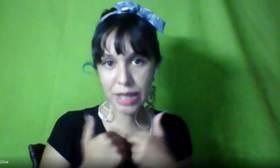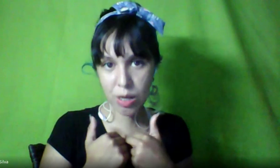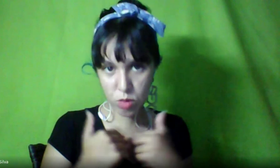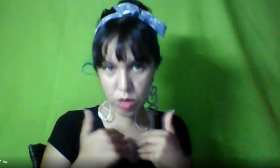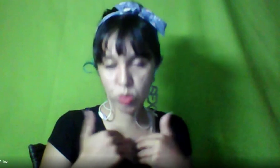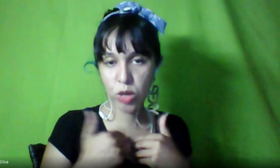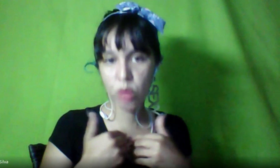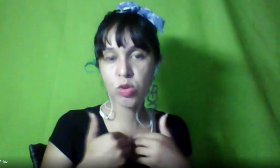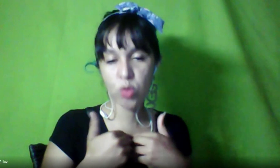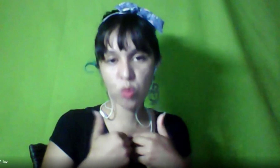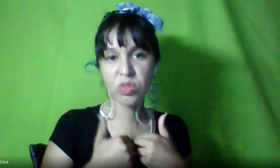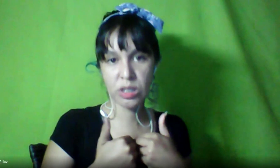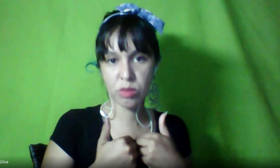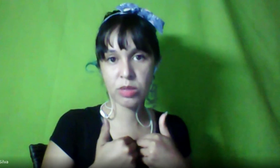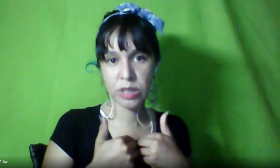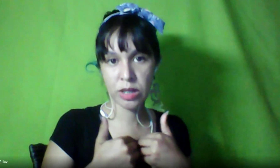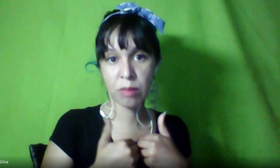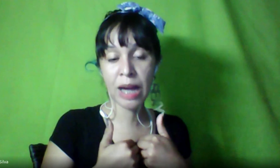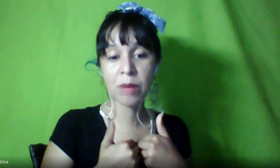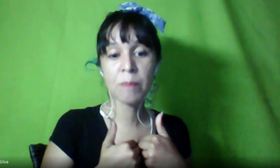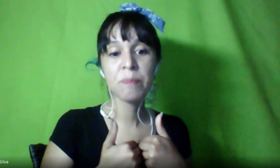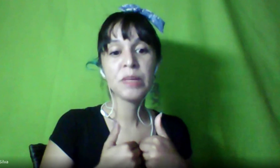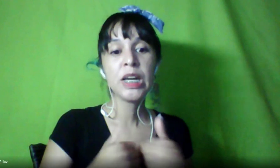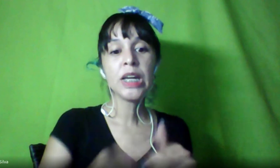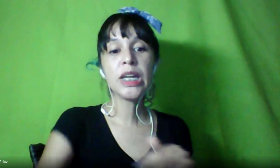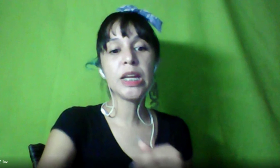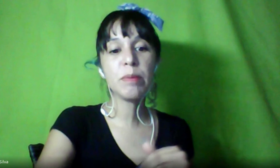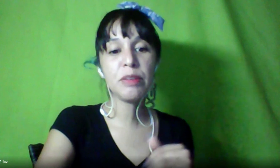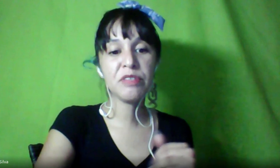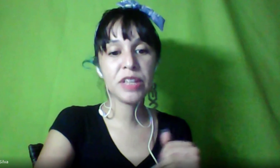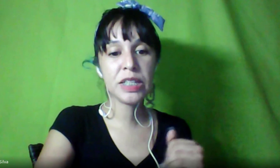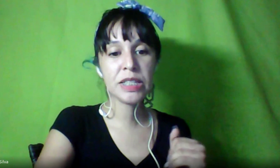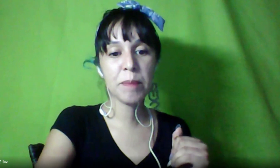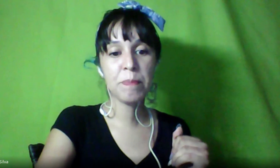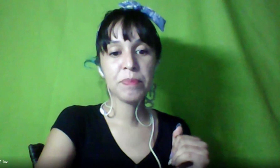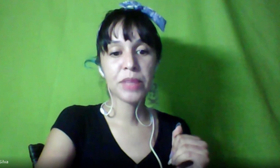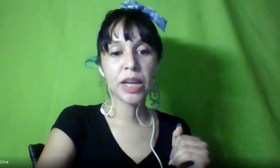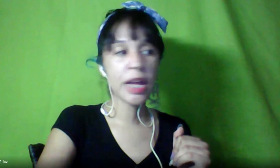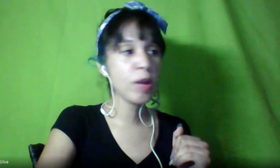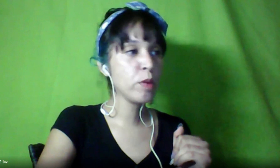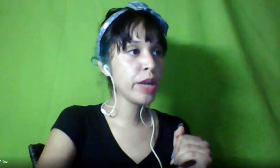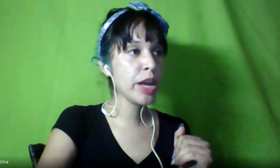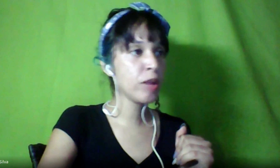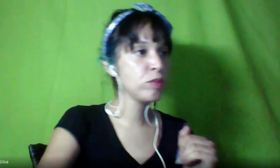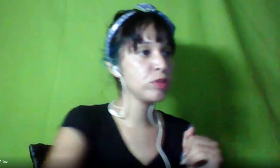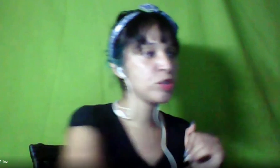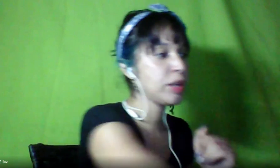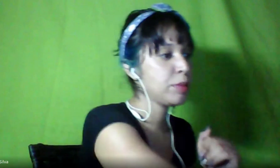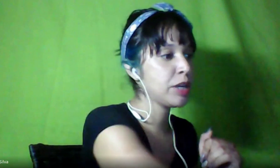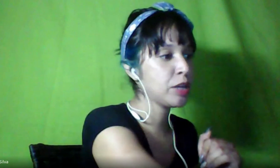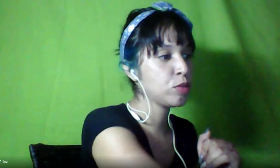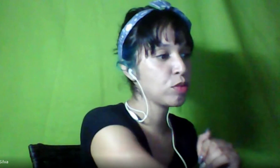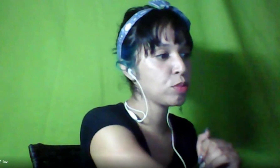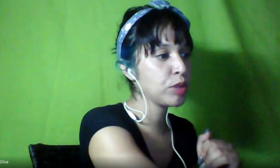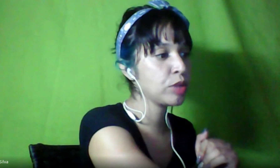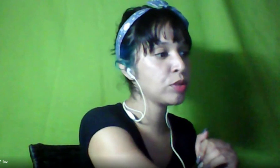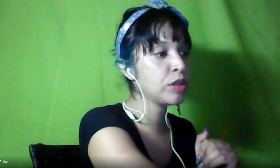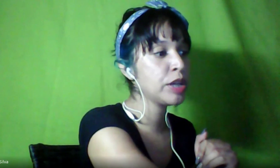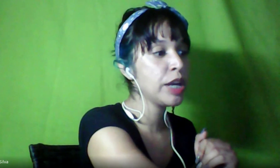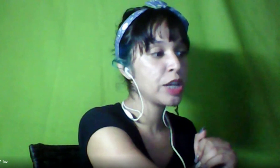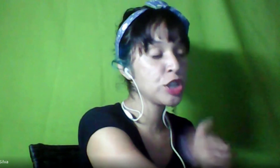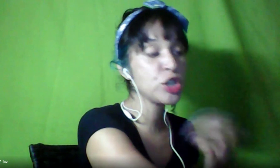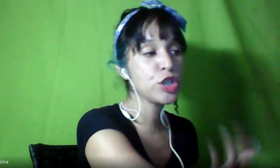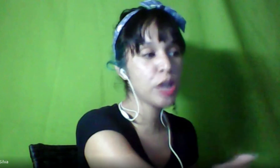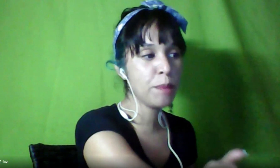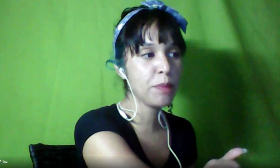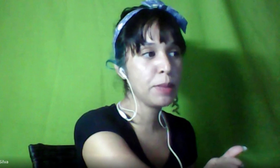mas e eu? Eu estou fazendo esse trabalho? E aí, para finalizar, eu quero, deixa eu até abrir aqui no outro computador,